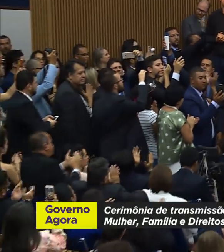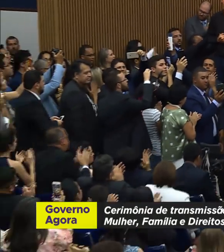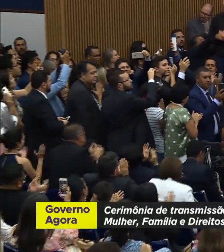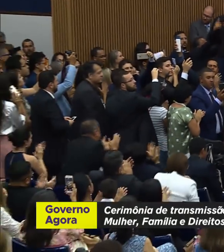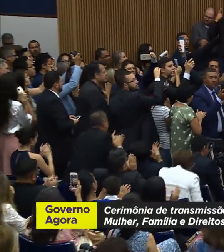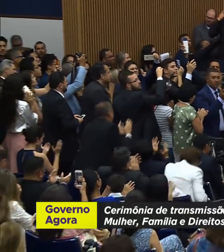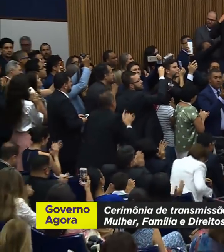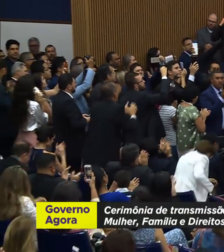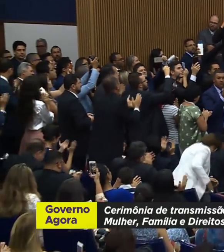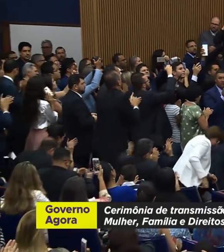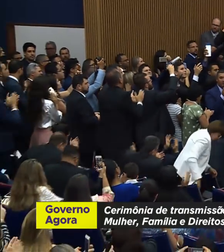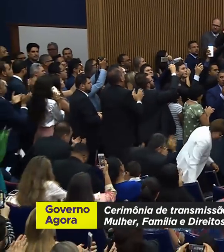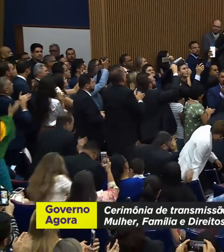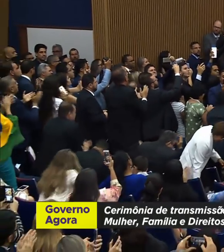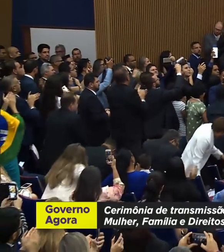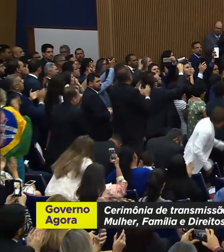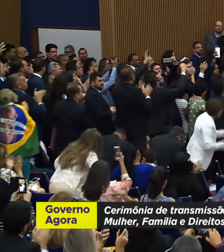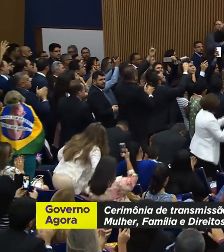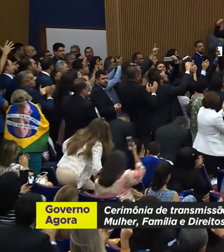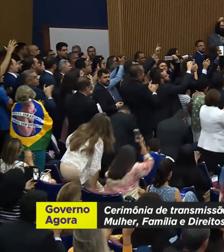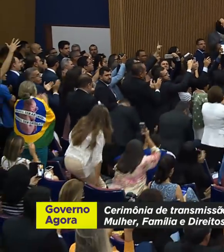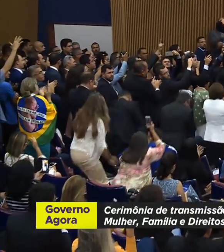Chorei.